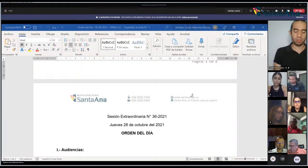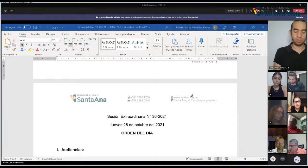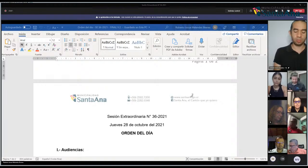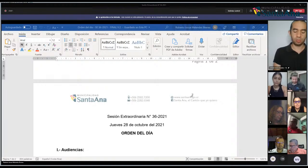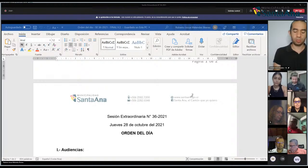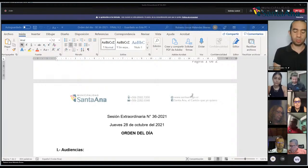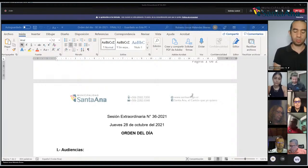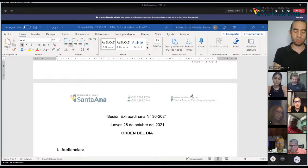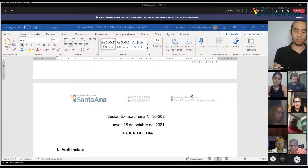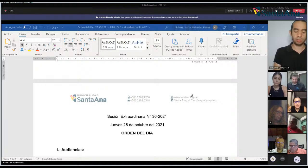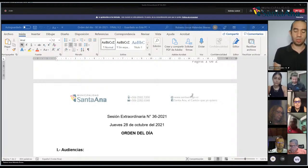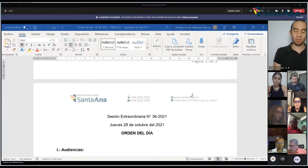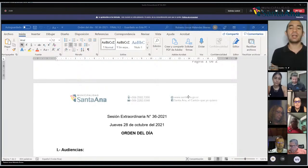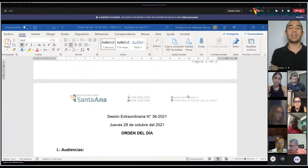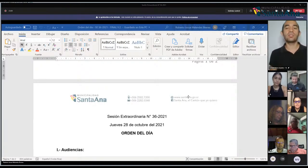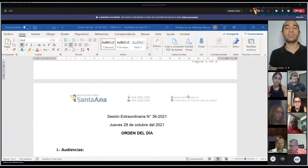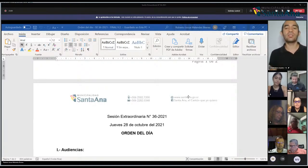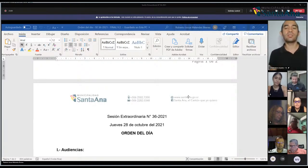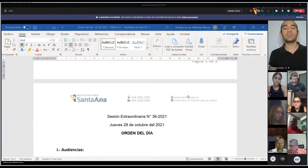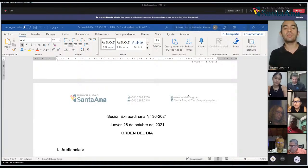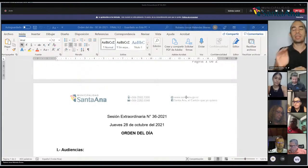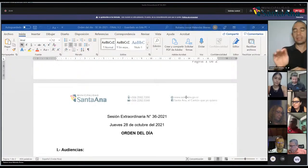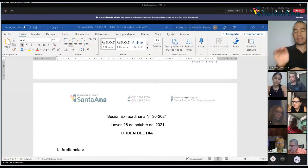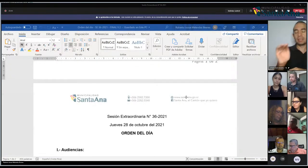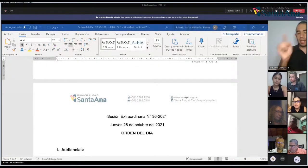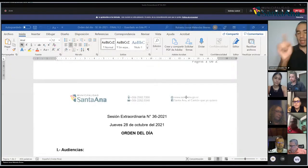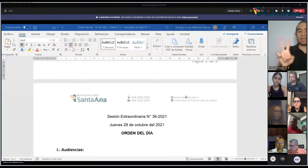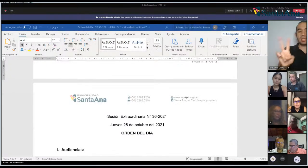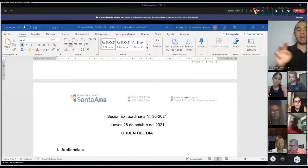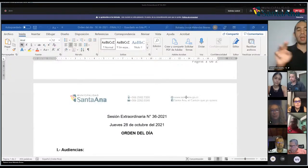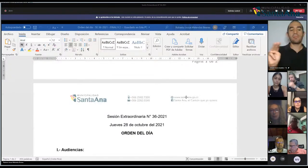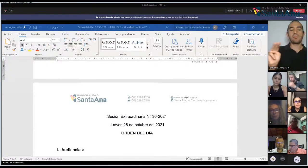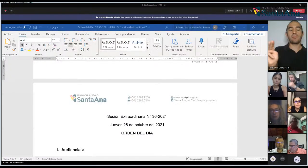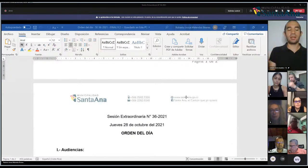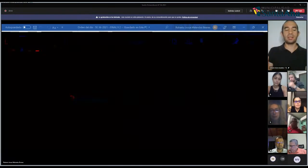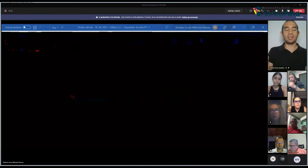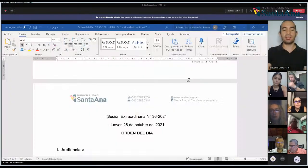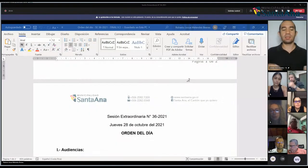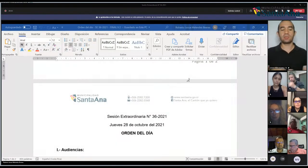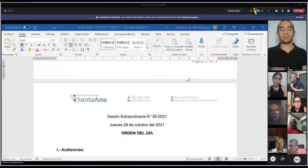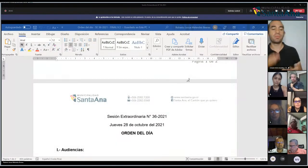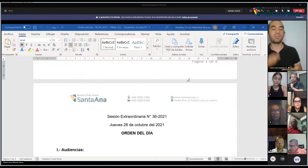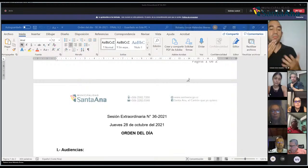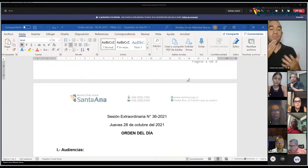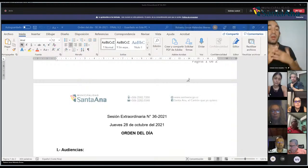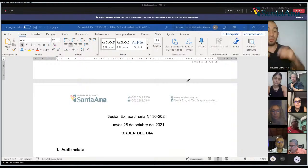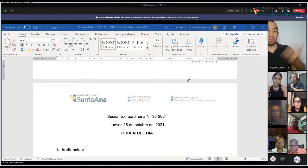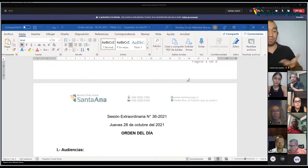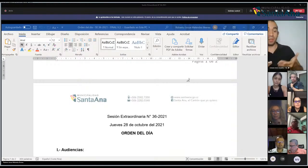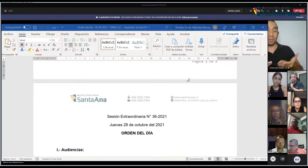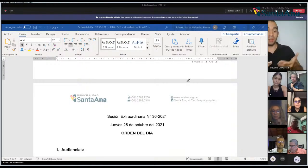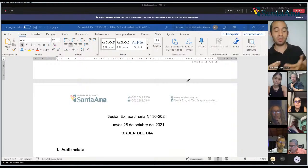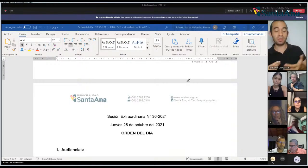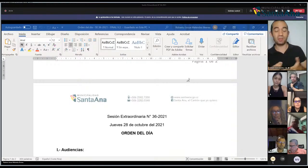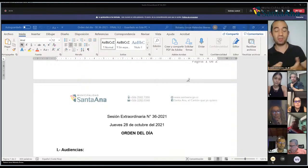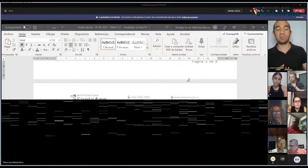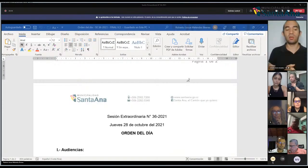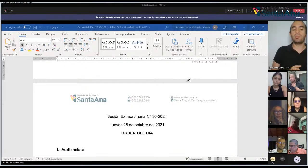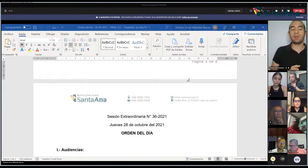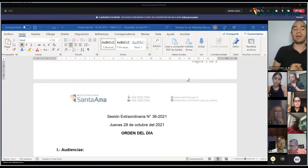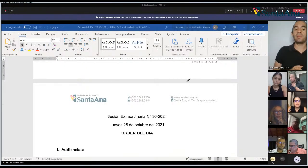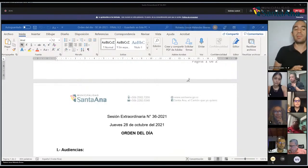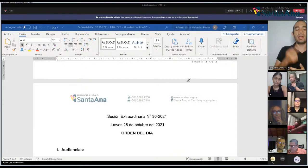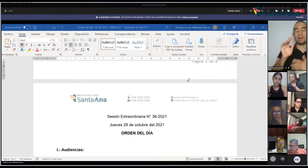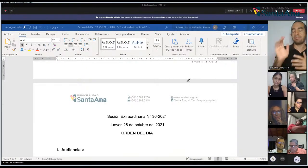doña aida victoria mendoza amena fue la noche es presente luis isaías mora